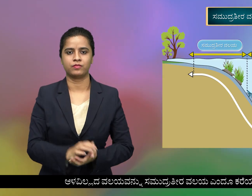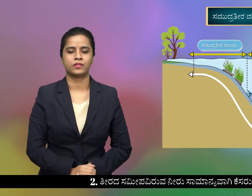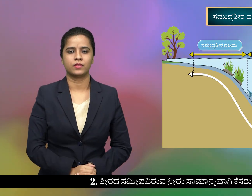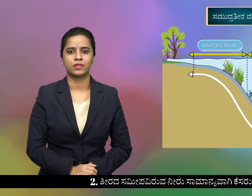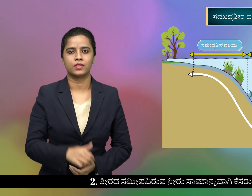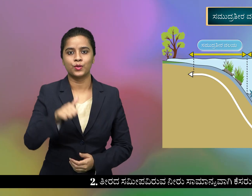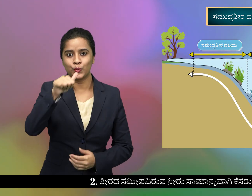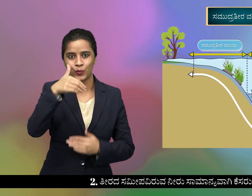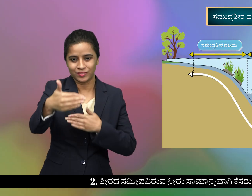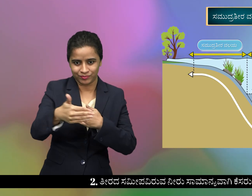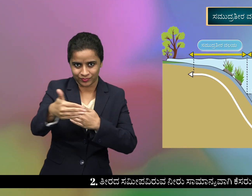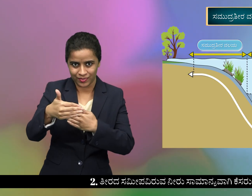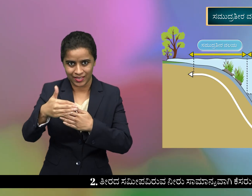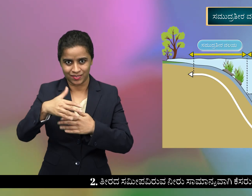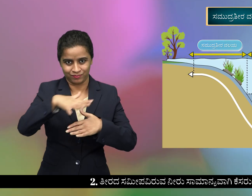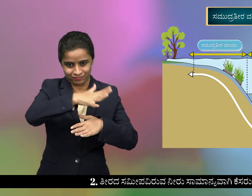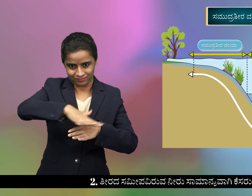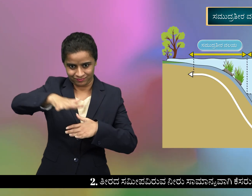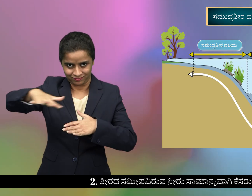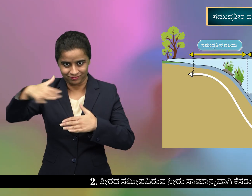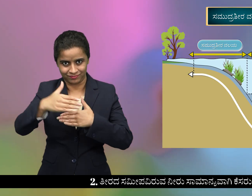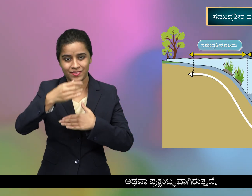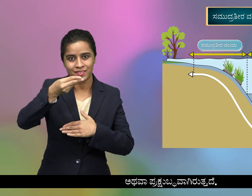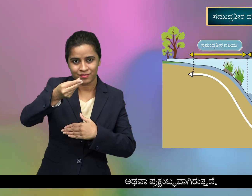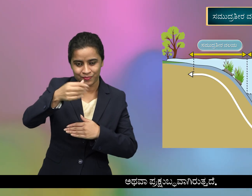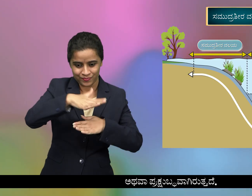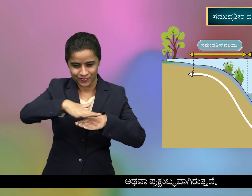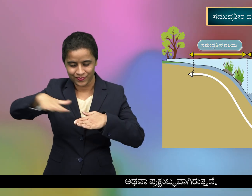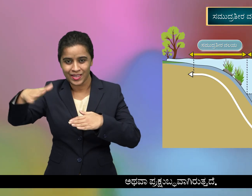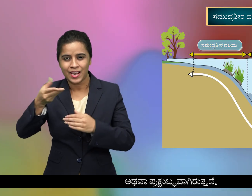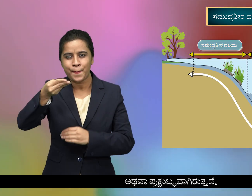ಎರಡು, ತೀರದ ಸಮೀಪವಿರುವ ನೀರು ಸಾಮಾನ್ಯವಾಗಿ ಕೆಸರು ಅಥವಾ ಪ್ರಕ್ಷುಬ್ಧವಾಗಿರುತ್ತದೆ.